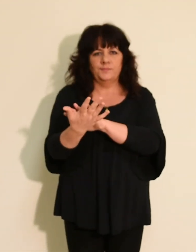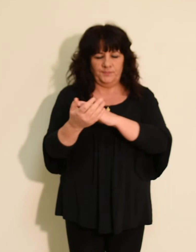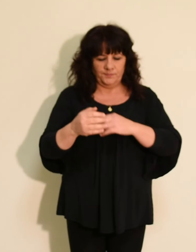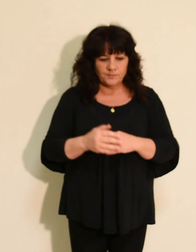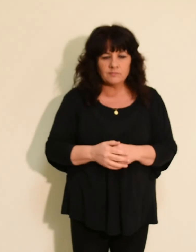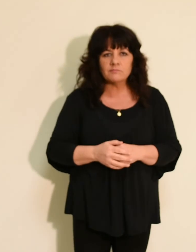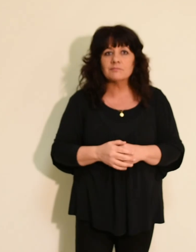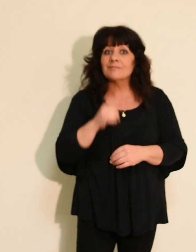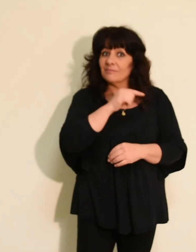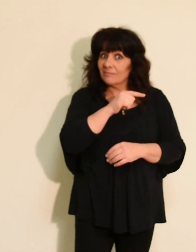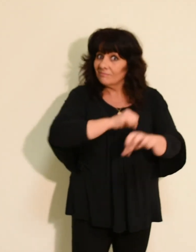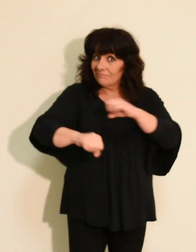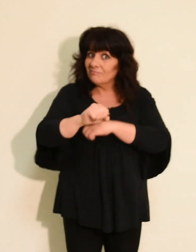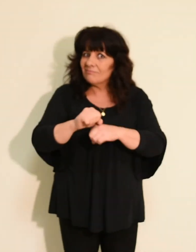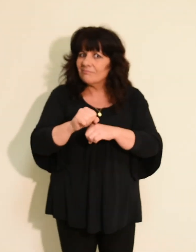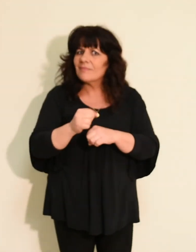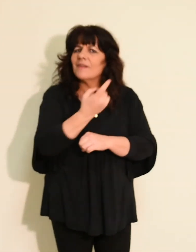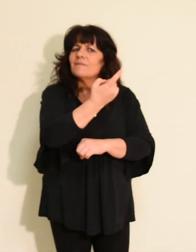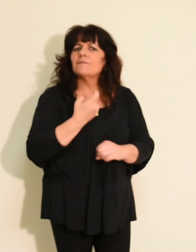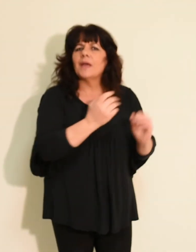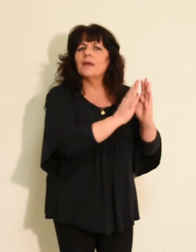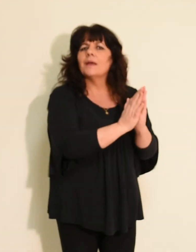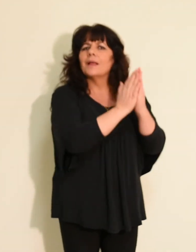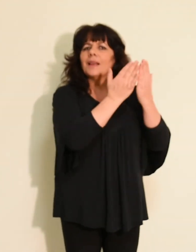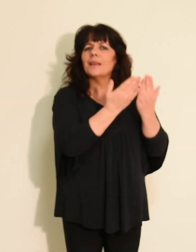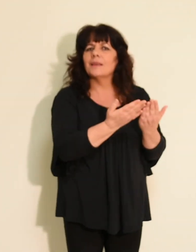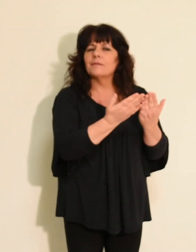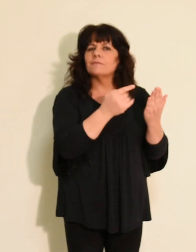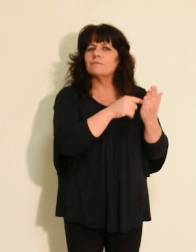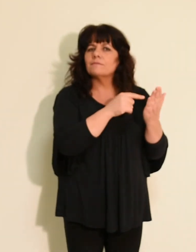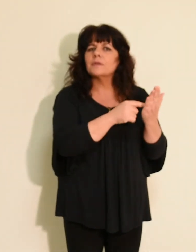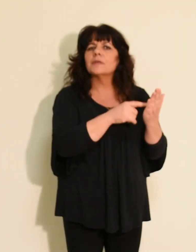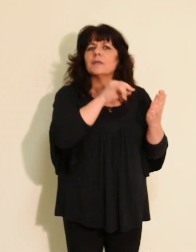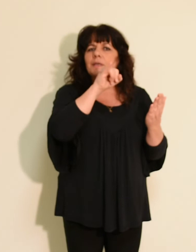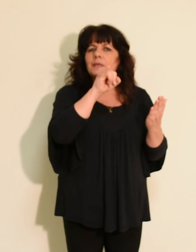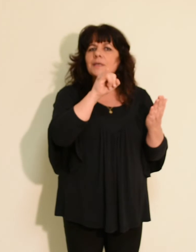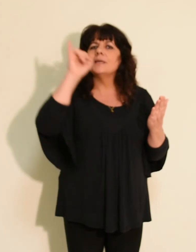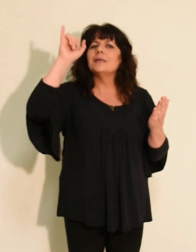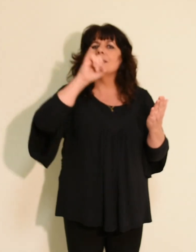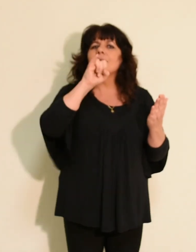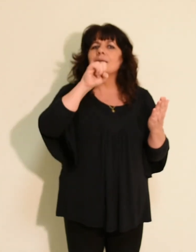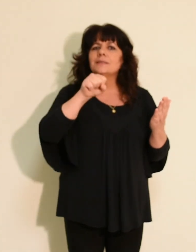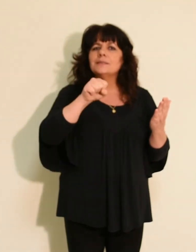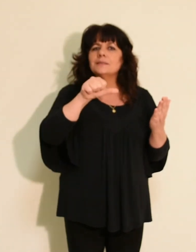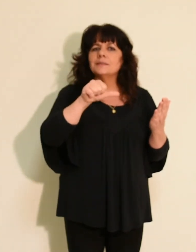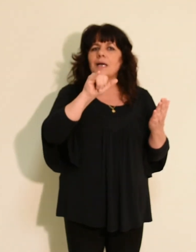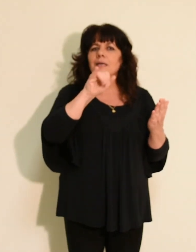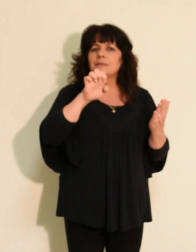Comme il est écrit dans le livre des oracles d'Isaïe, le prophète.